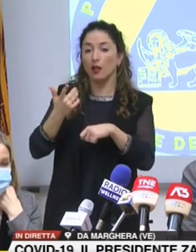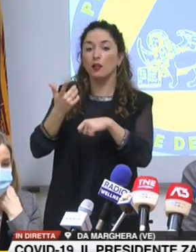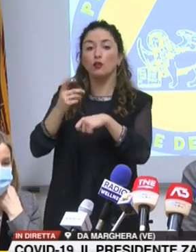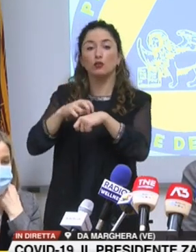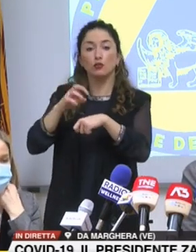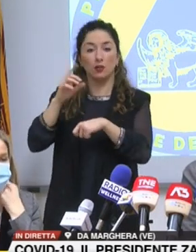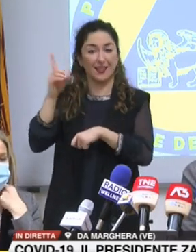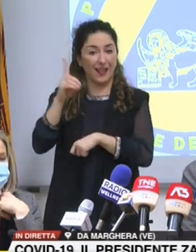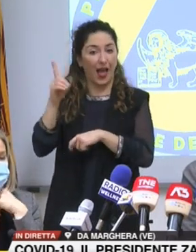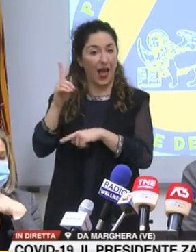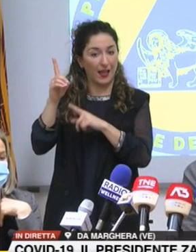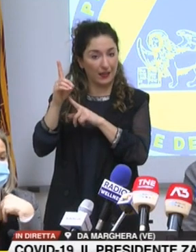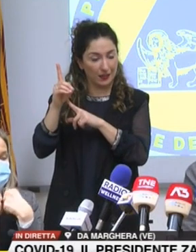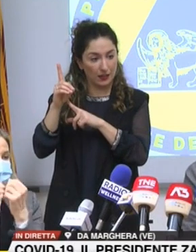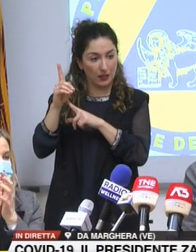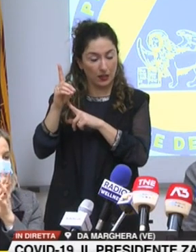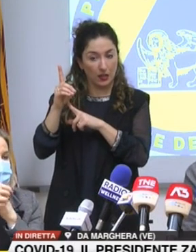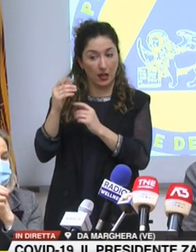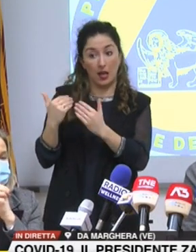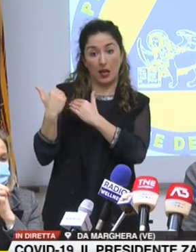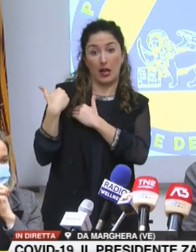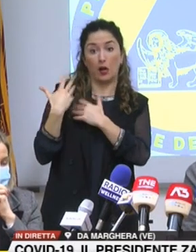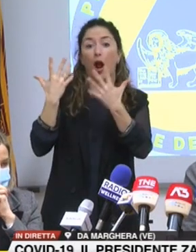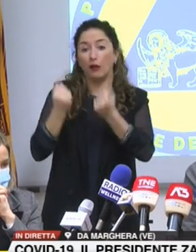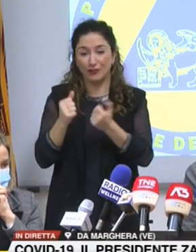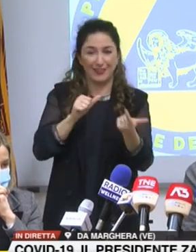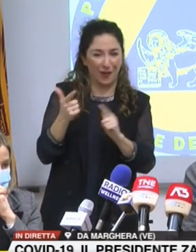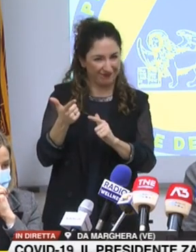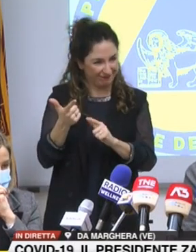Draghi accetterà l'incarico,